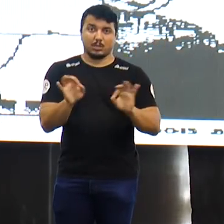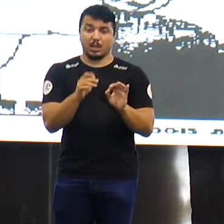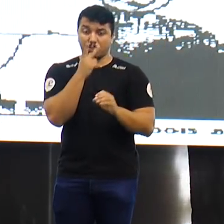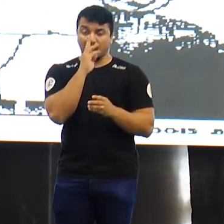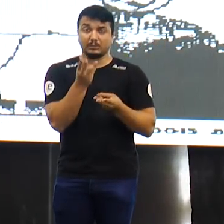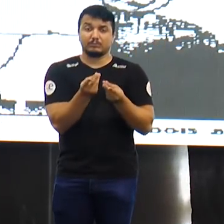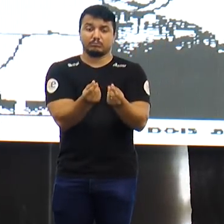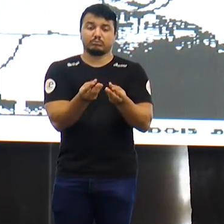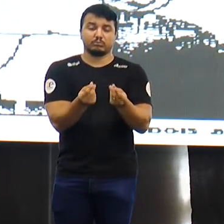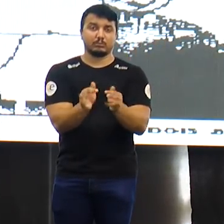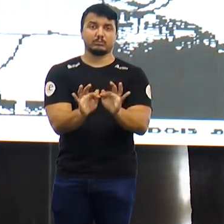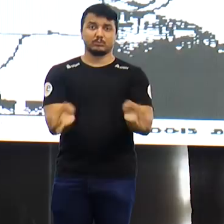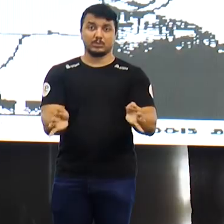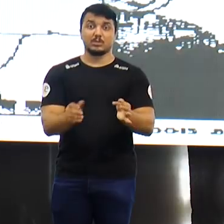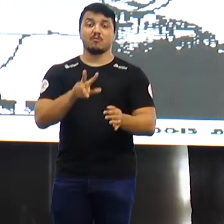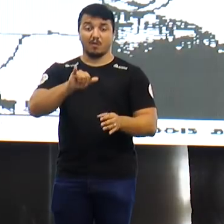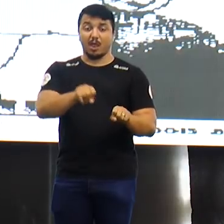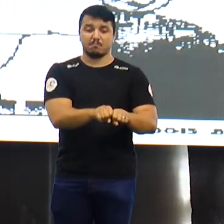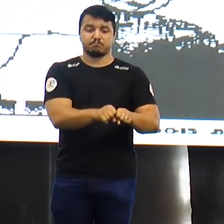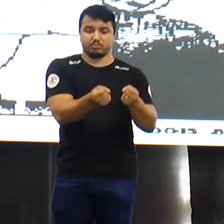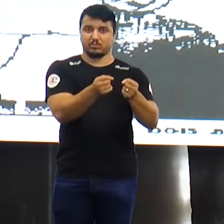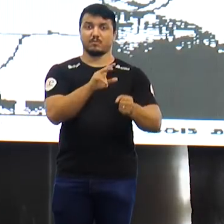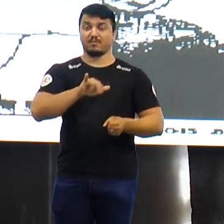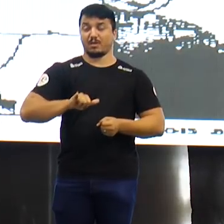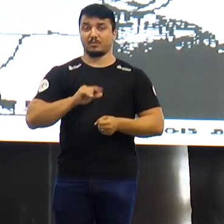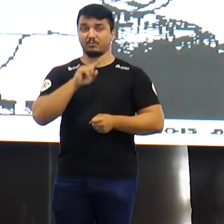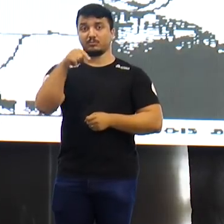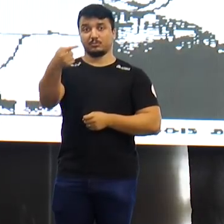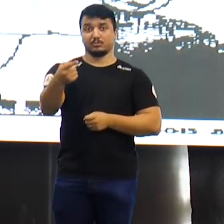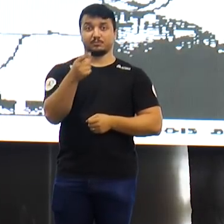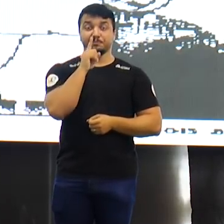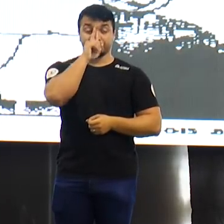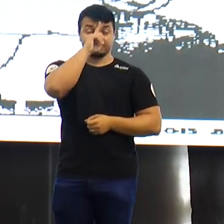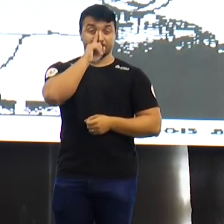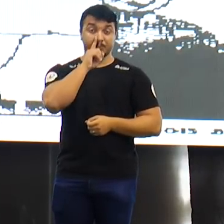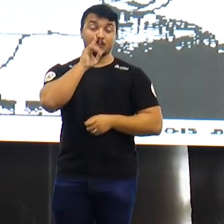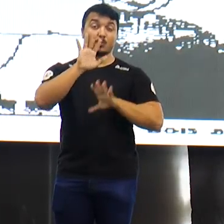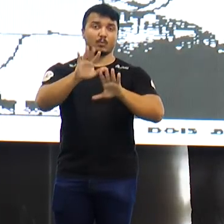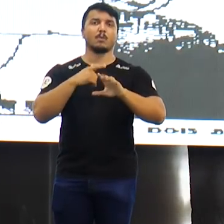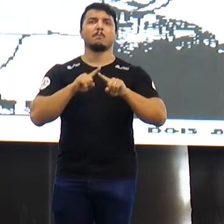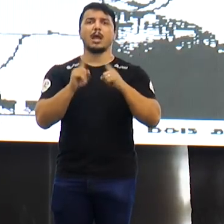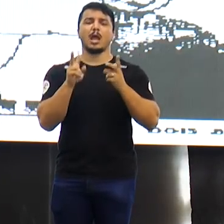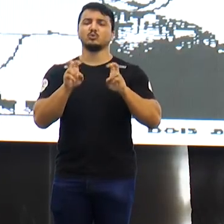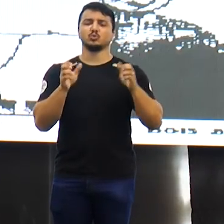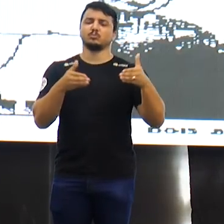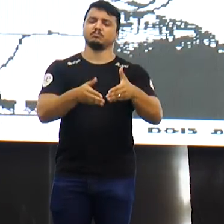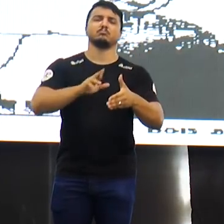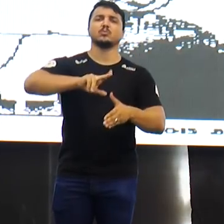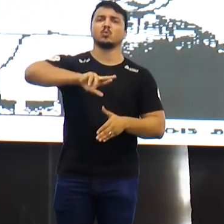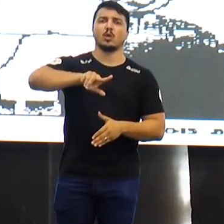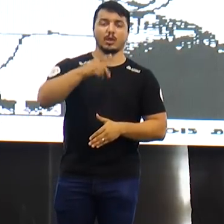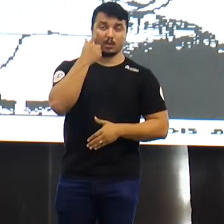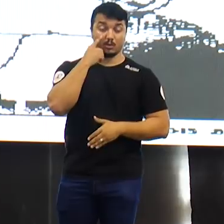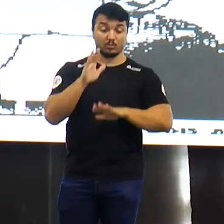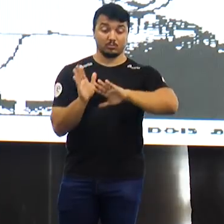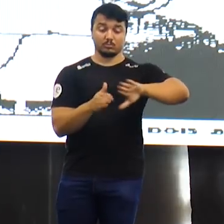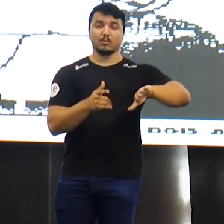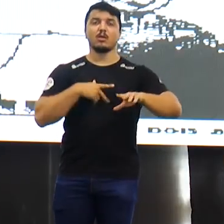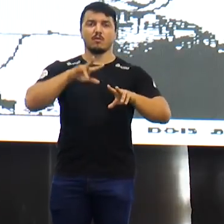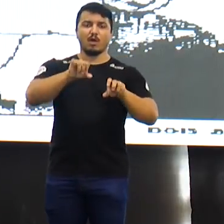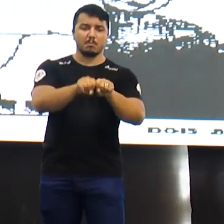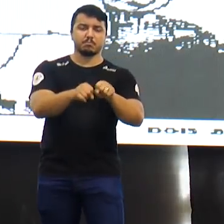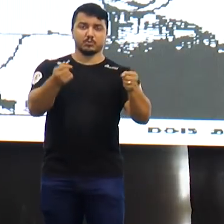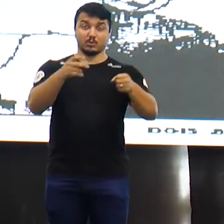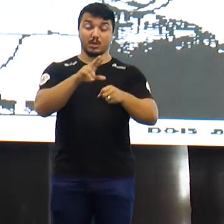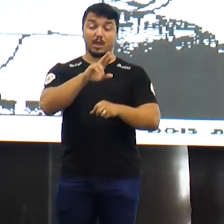Frágil. Ele vai ser frágil. Bom, mas como a gente não está falando sobre isso, eu só preciso lhe dizer que esse acordo foi